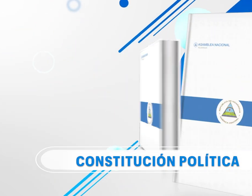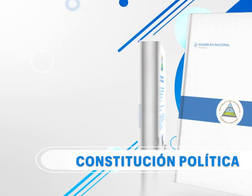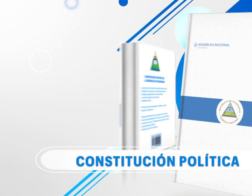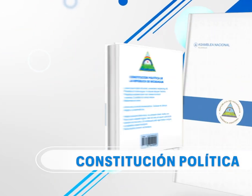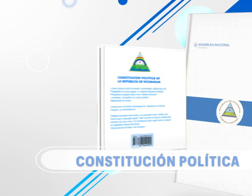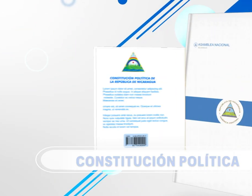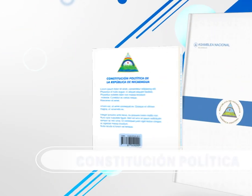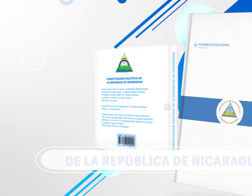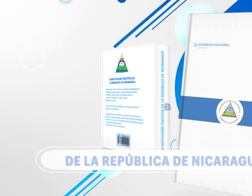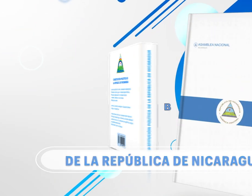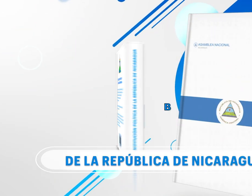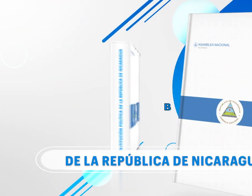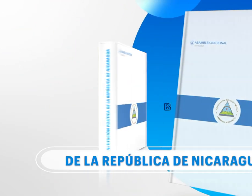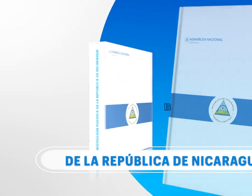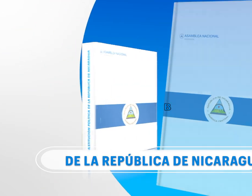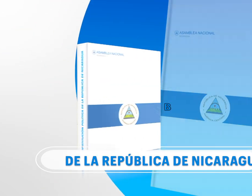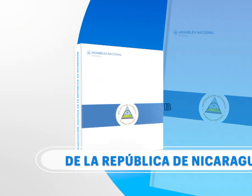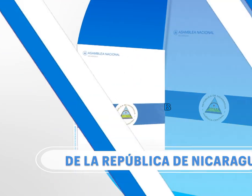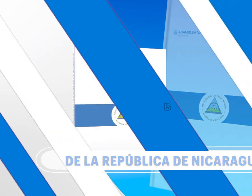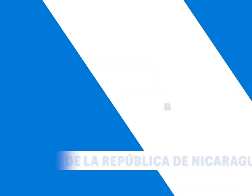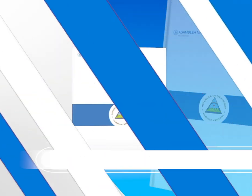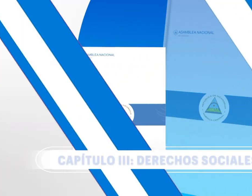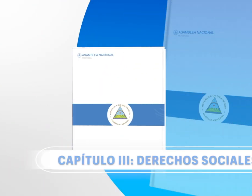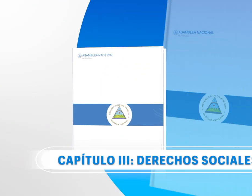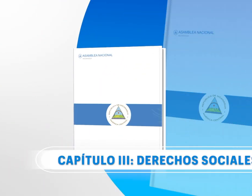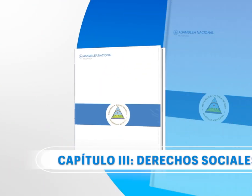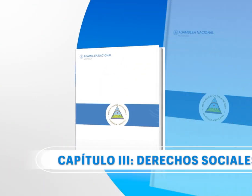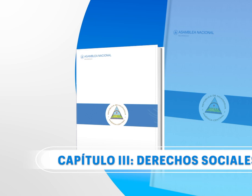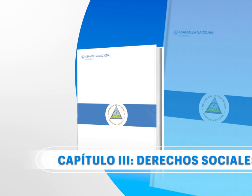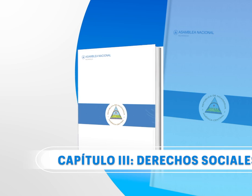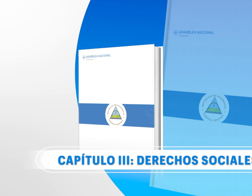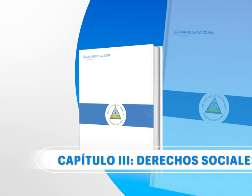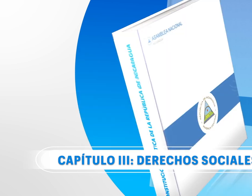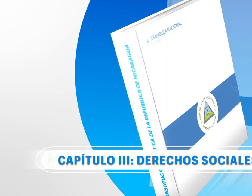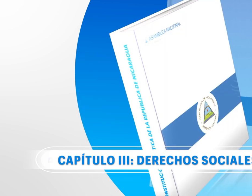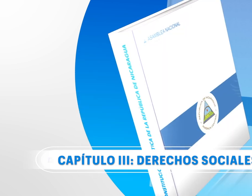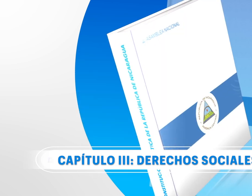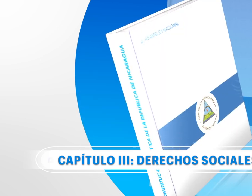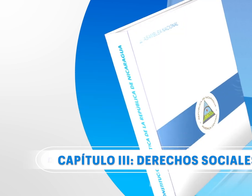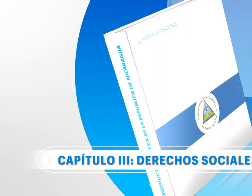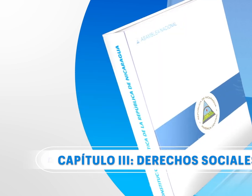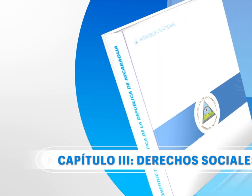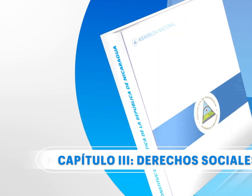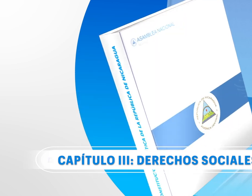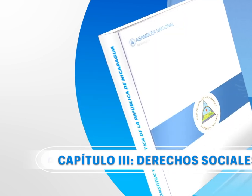Constitución Política de la República de Nicaragua. Capítulo 3. Derechos sociales.